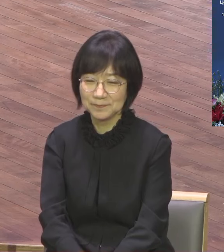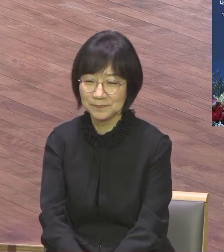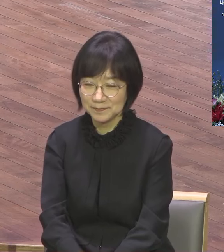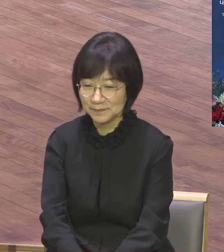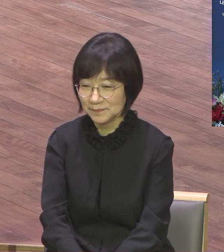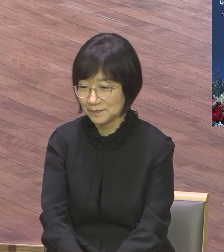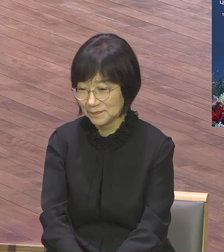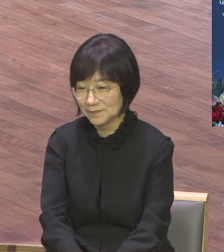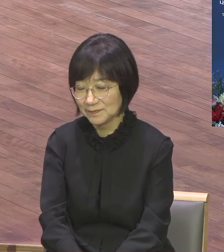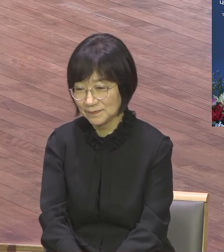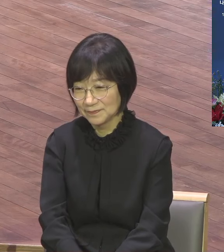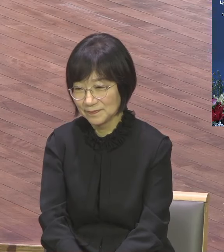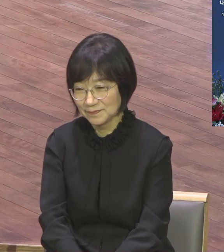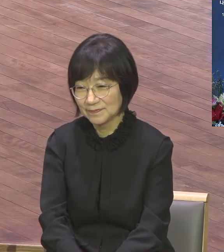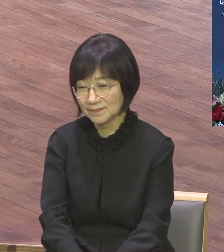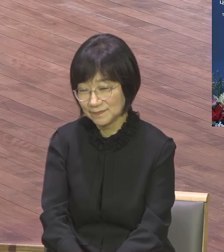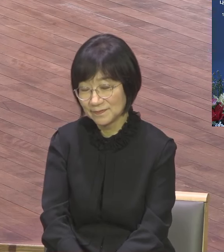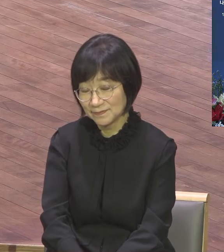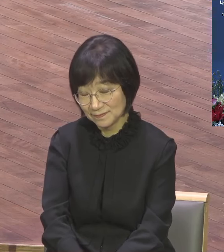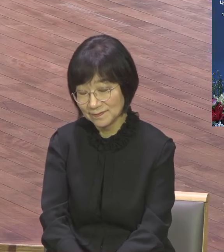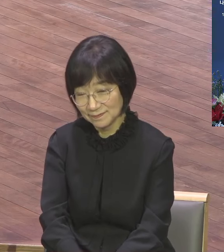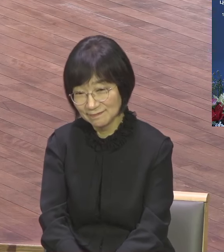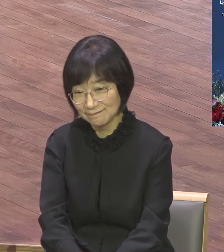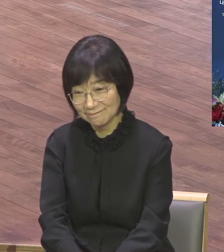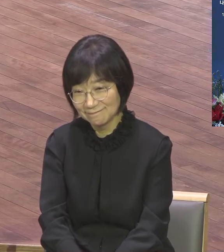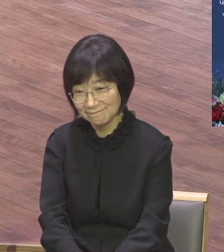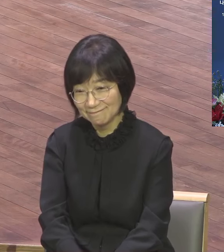이런 시대에 살고 있습니다.